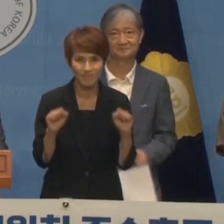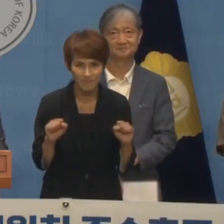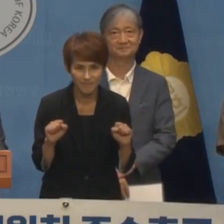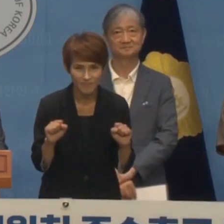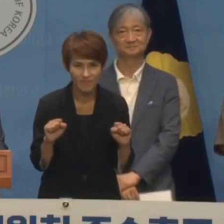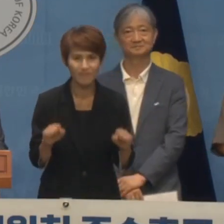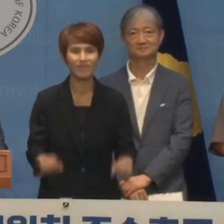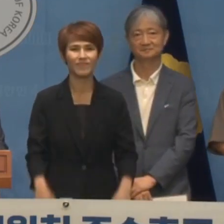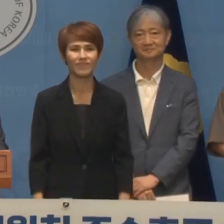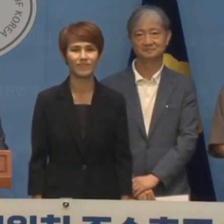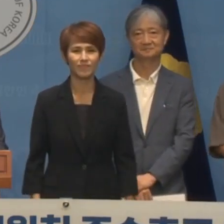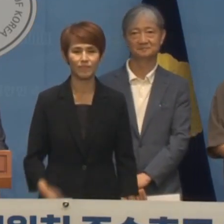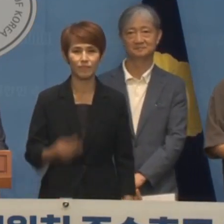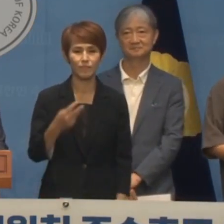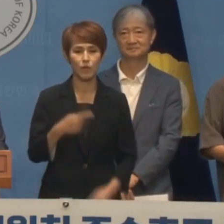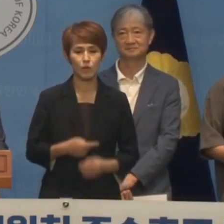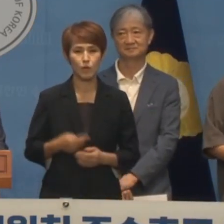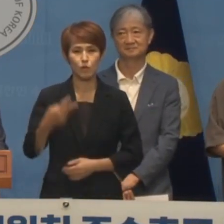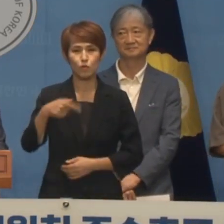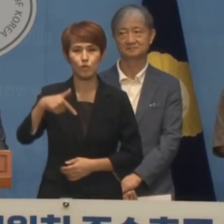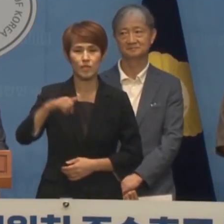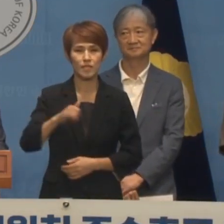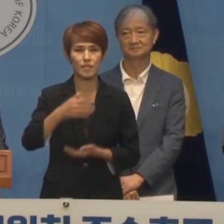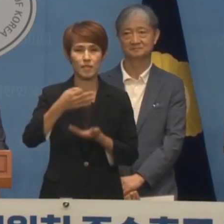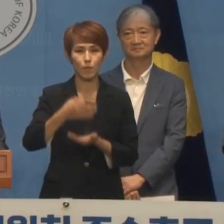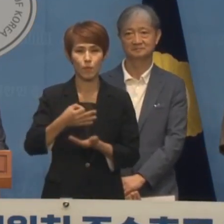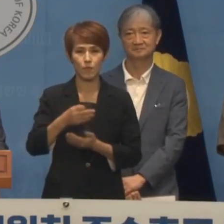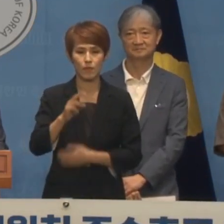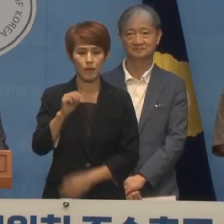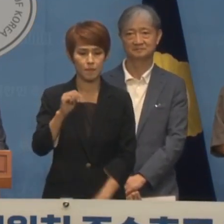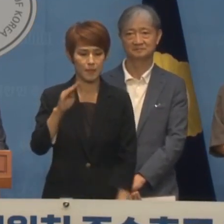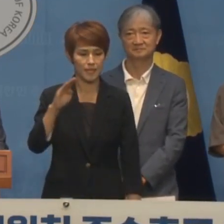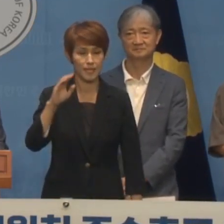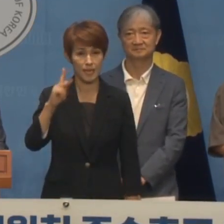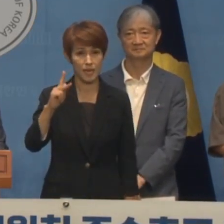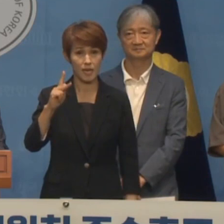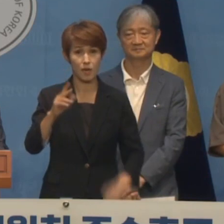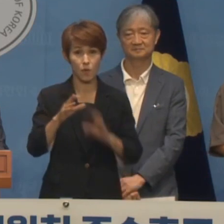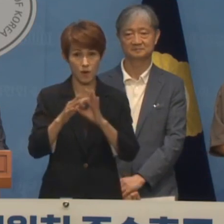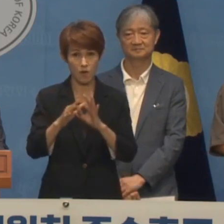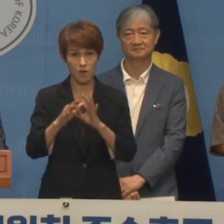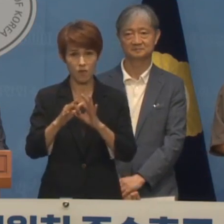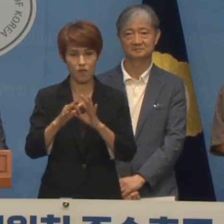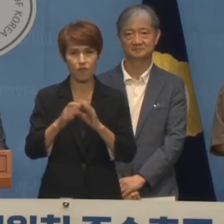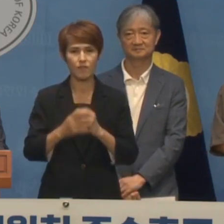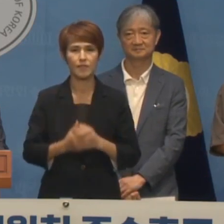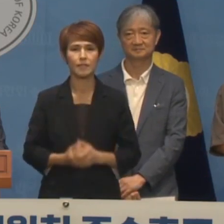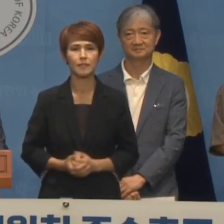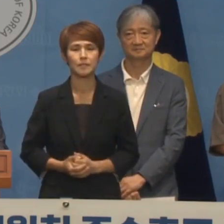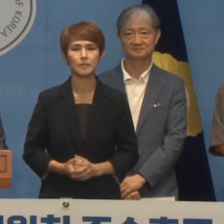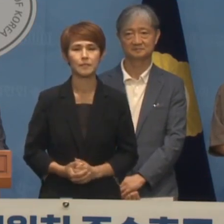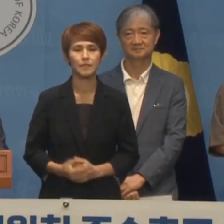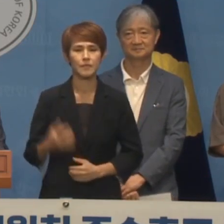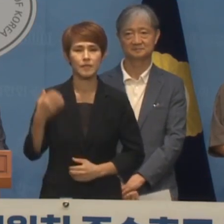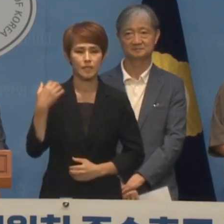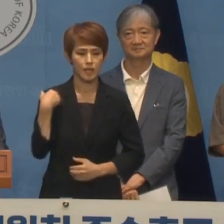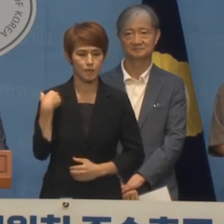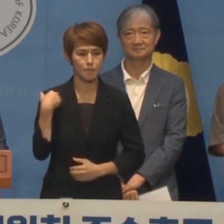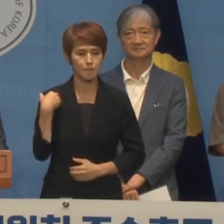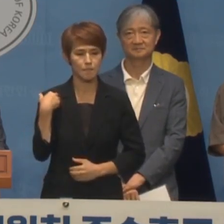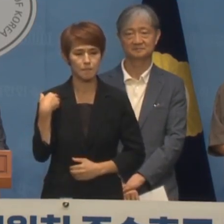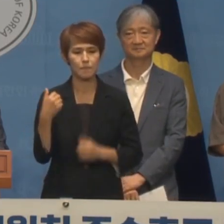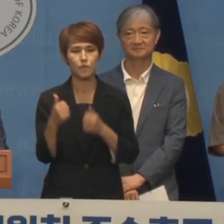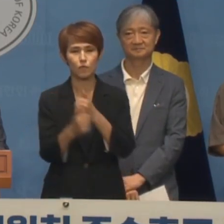안녕하십니까. 투기자본 MBK 위탁 운용사 선정 규탄 국민연금 수탁자 책임이행 촉구